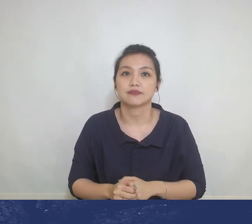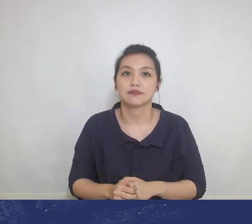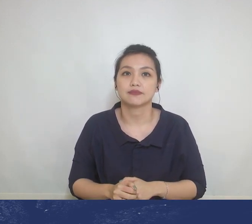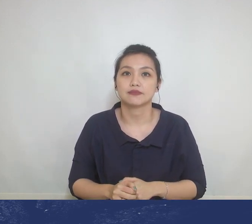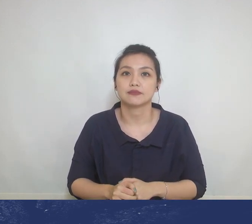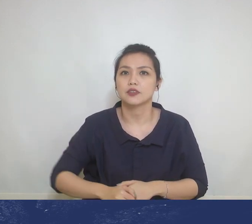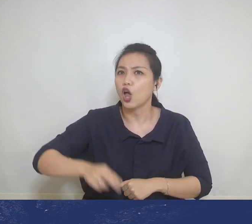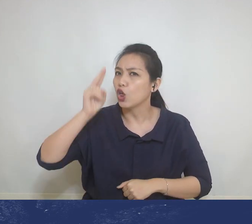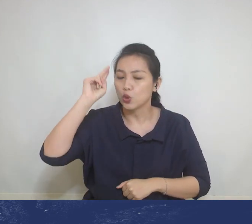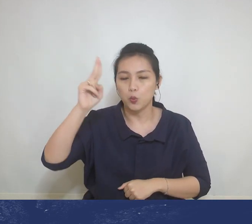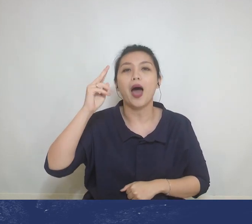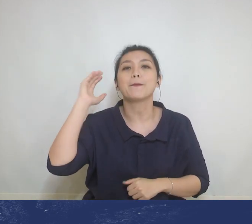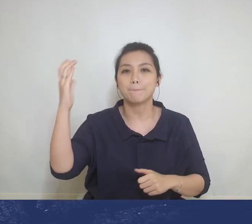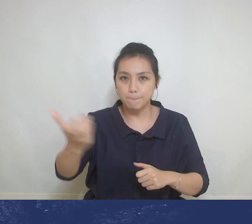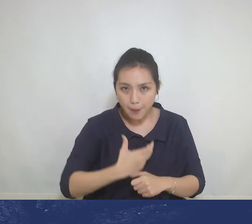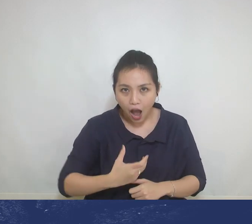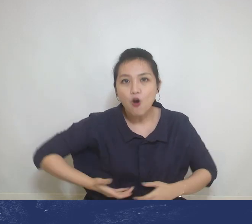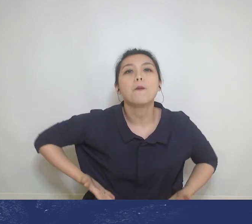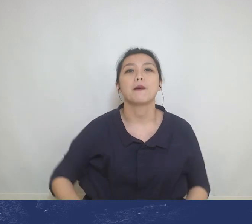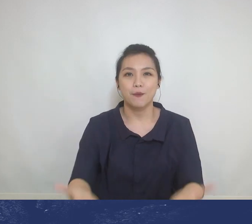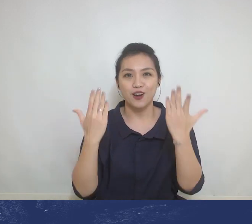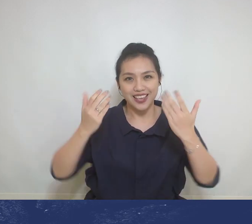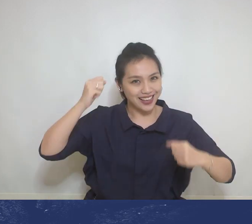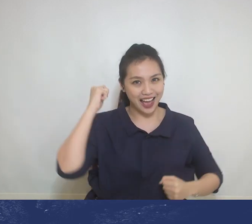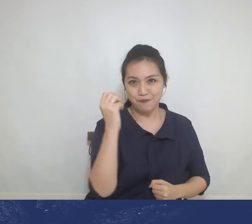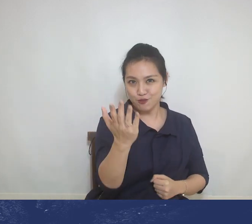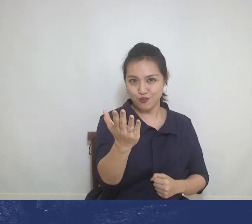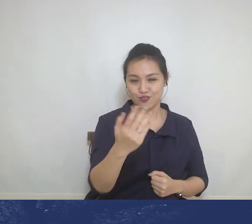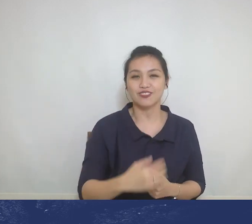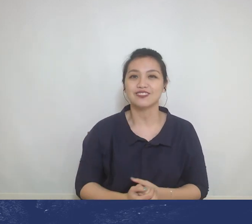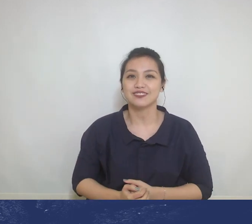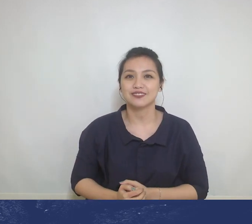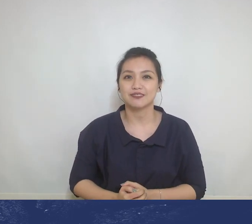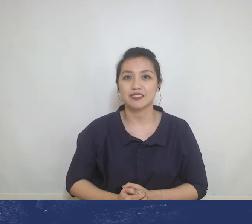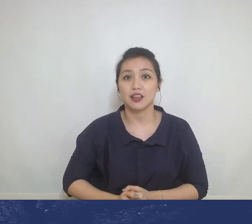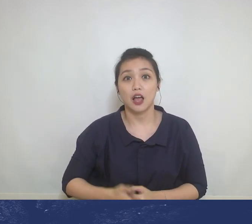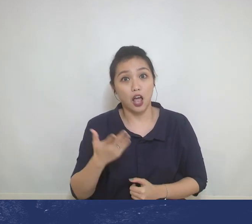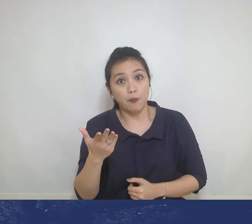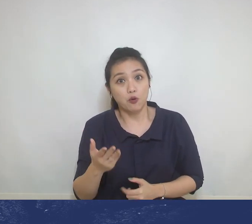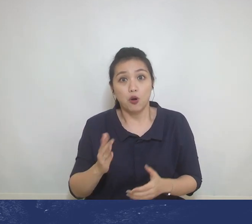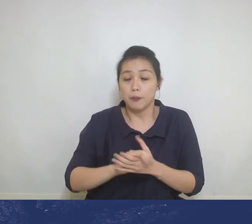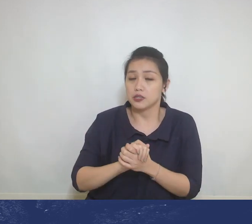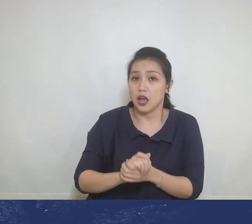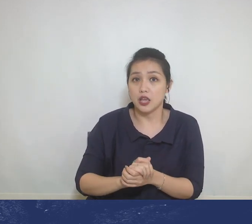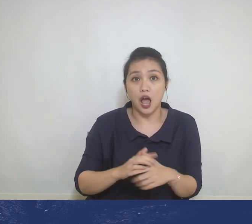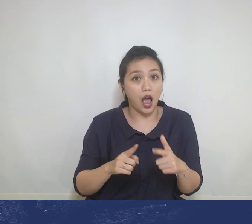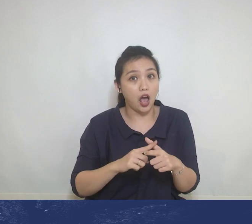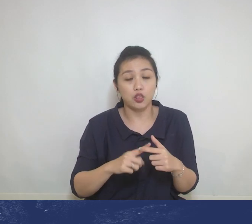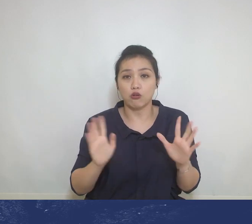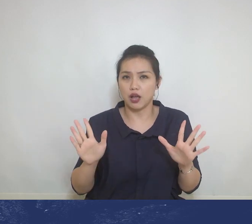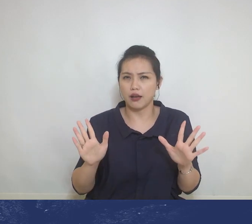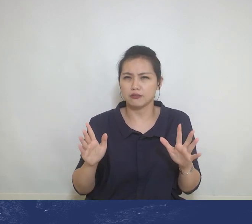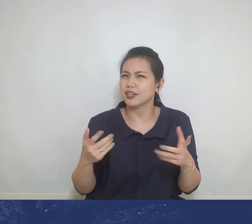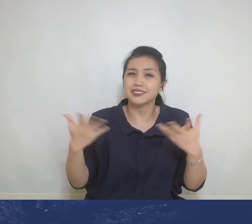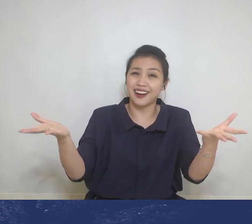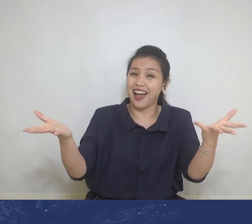menghadapinya. Tuhan mau memulihkan Anda malam hari ini. Anda percaya atau tidak, terserah Anda, tapi